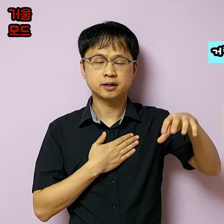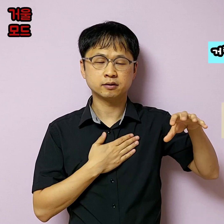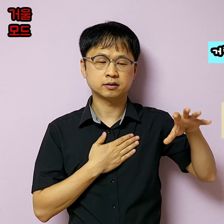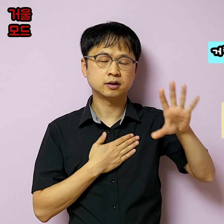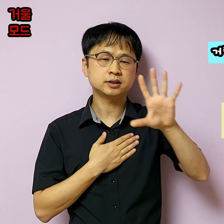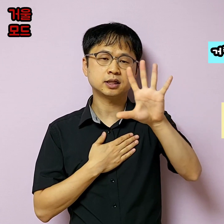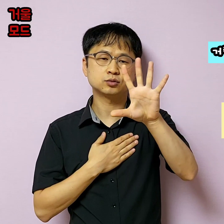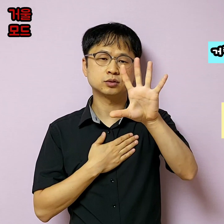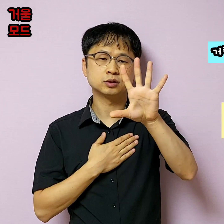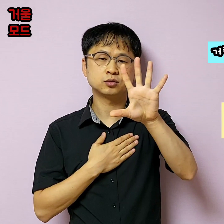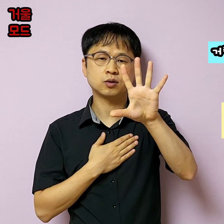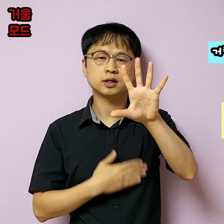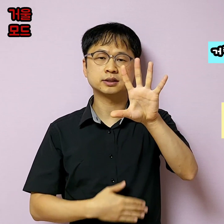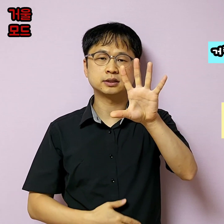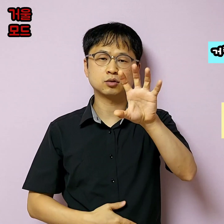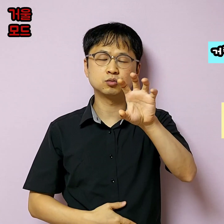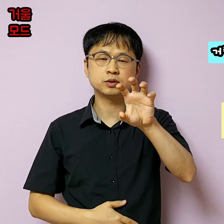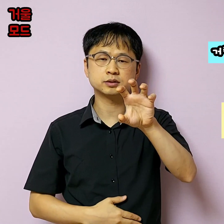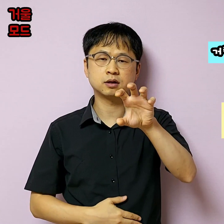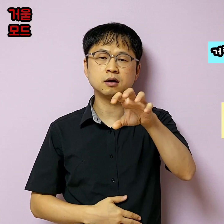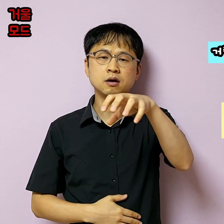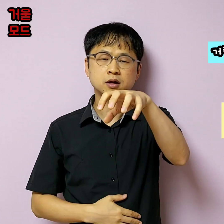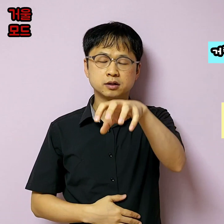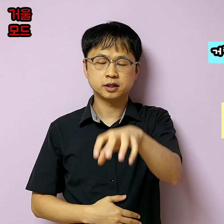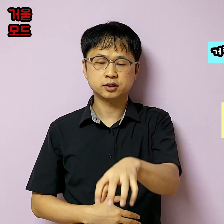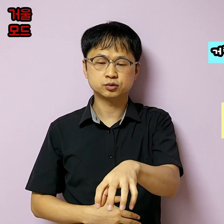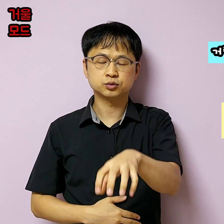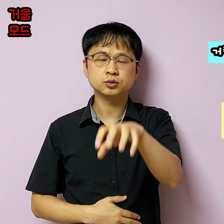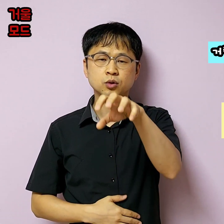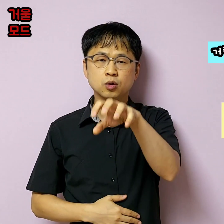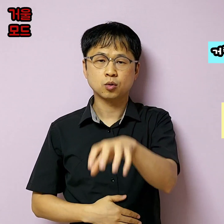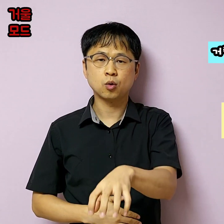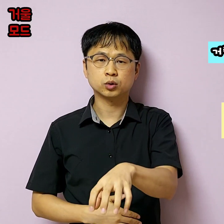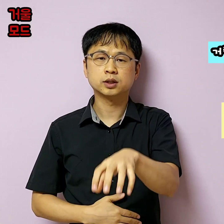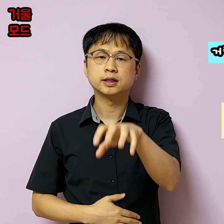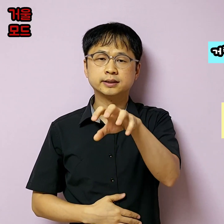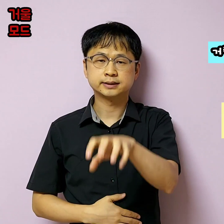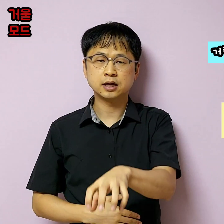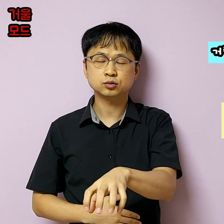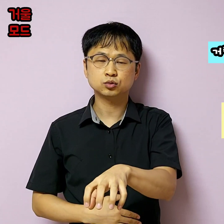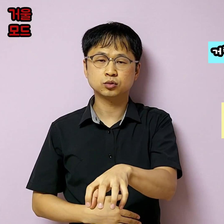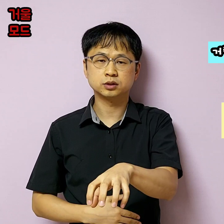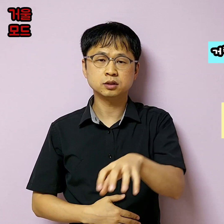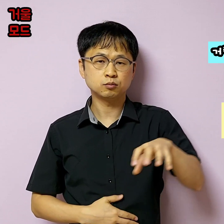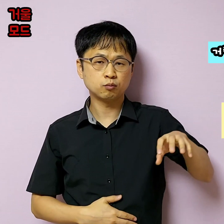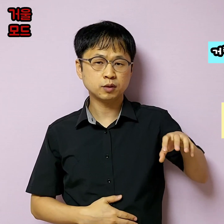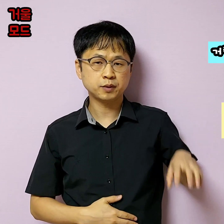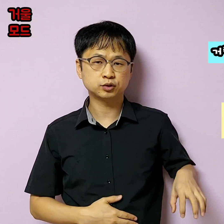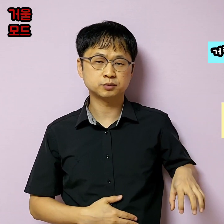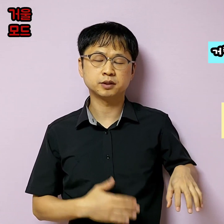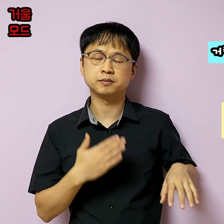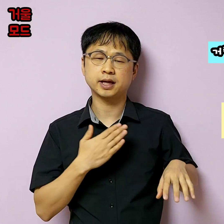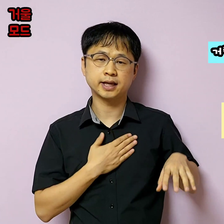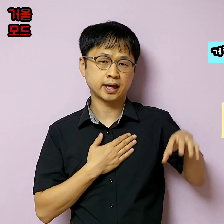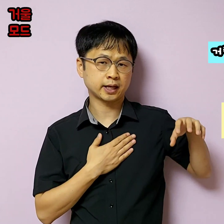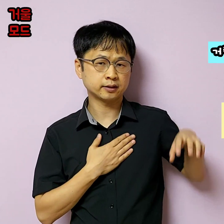곁. 곁이라는 수어는 손가락을 살짝 구부려서 내려주는 곳, 장소 수어를 몸 옆에 해주시면 됩니다. 내